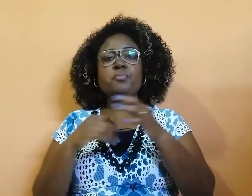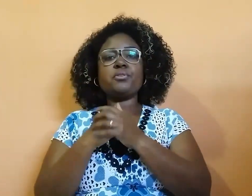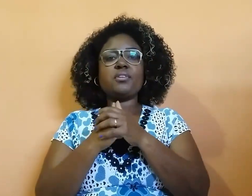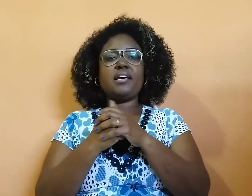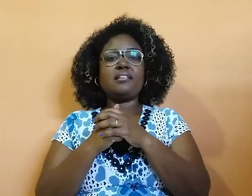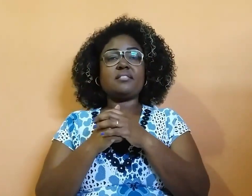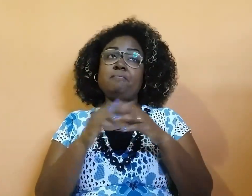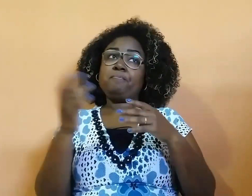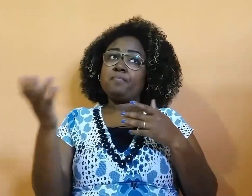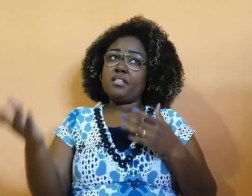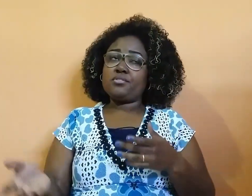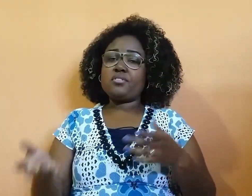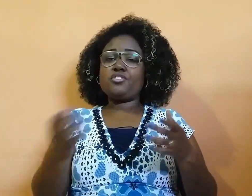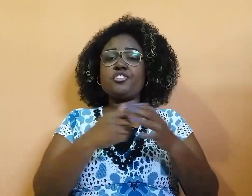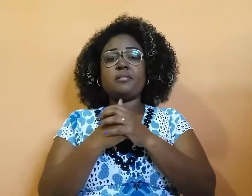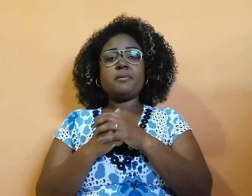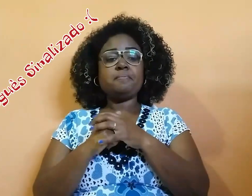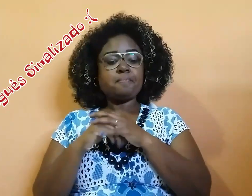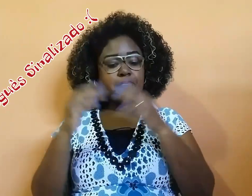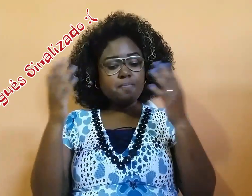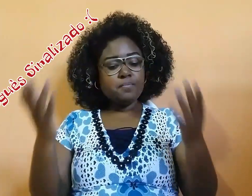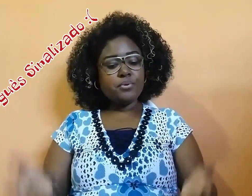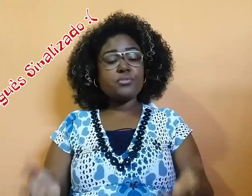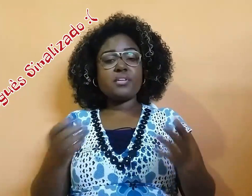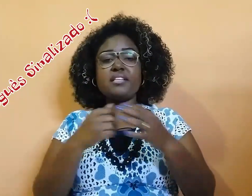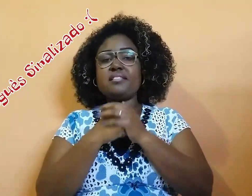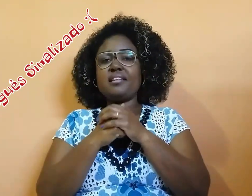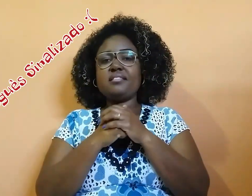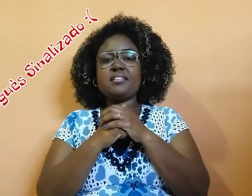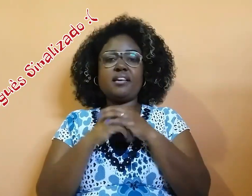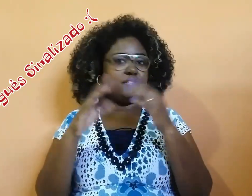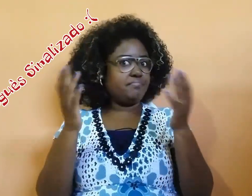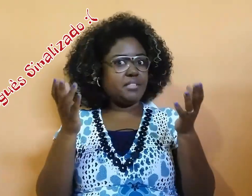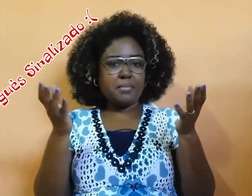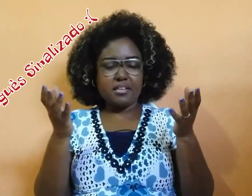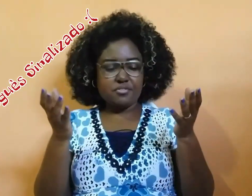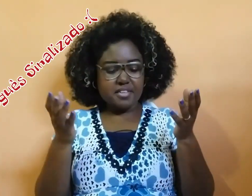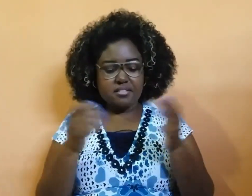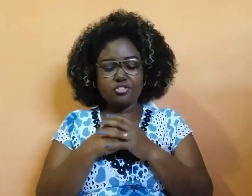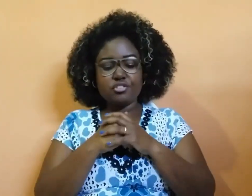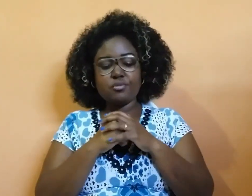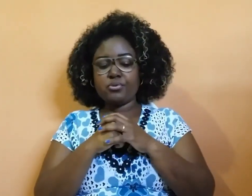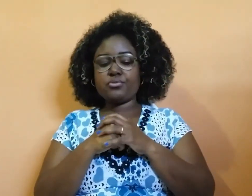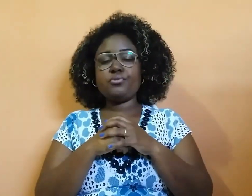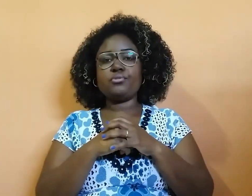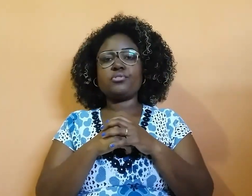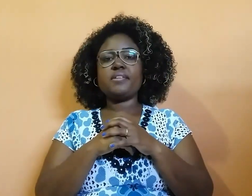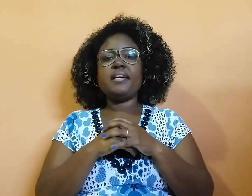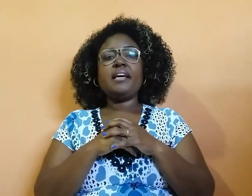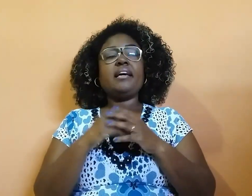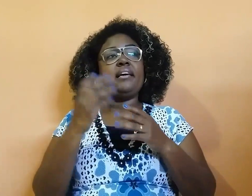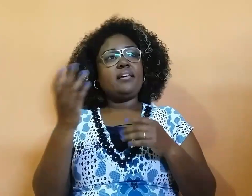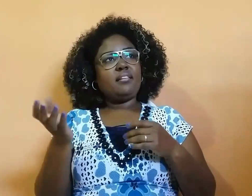fosse português isso se chama português sinalizado também não faz sentido para os surdos e